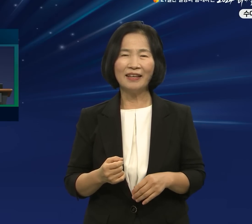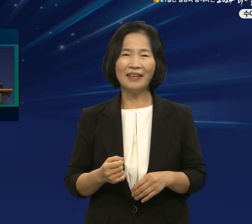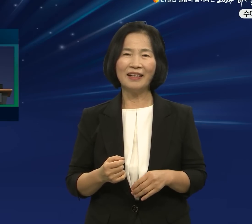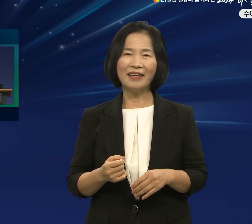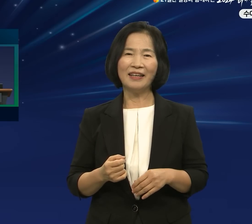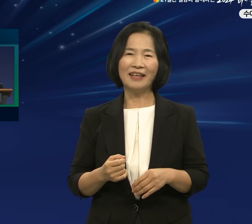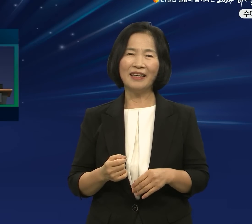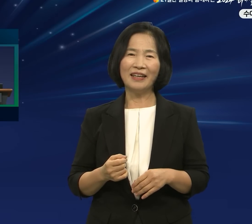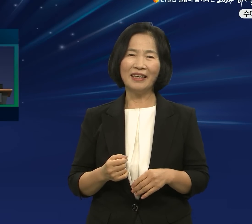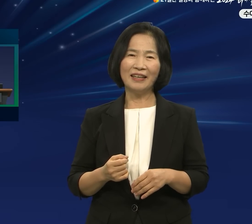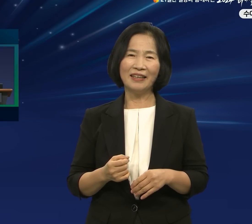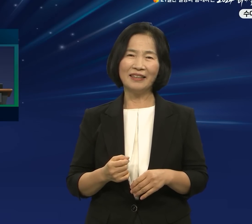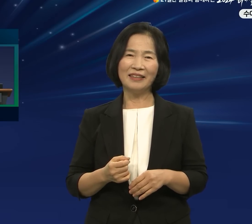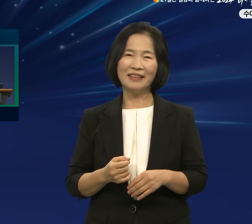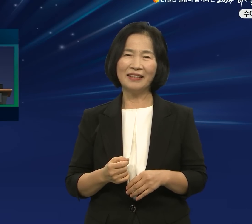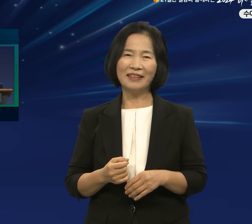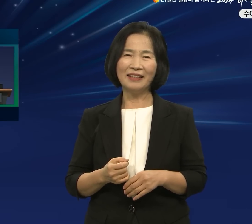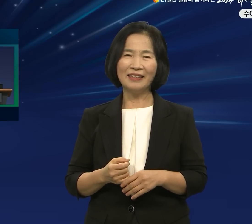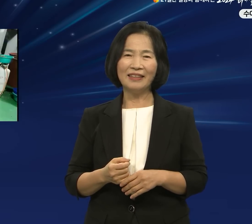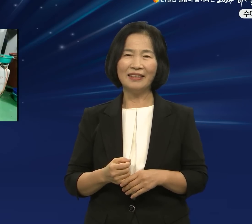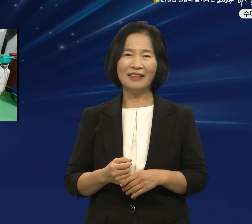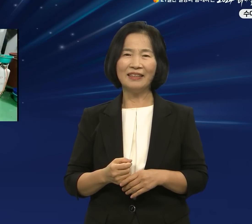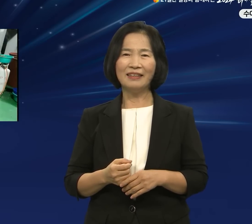영상 하나 보겠습니다.